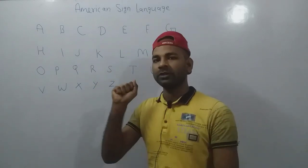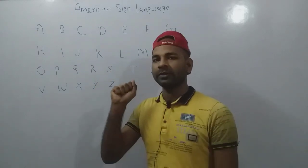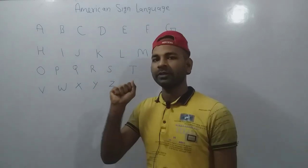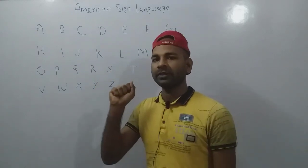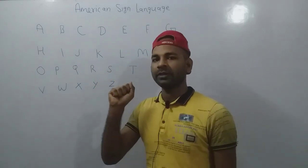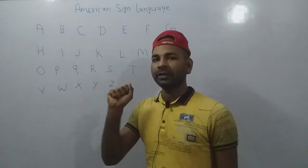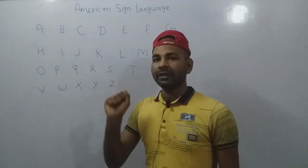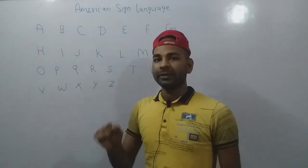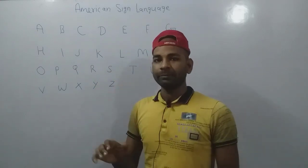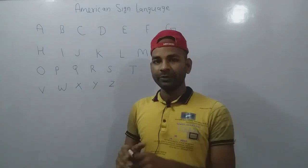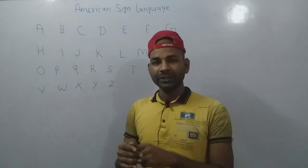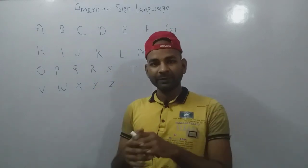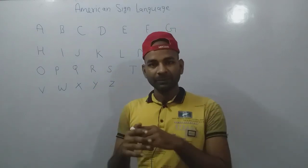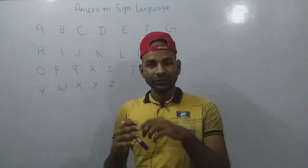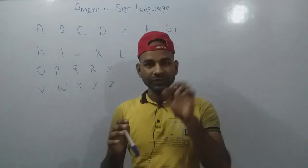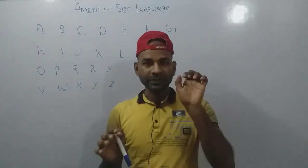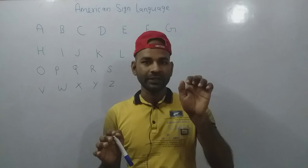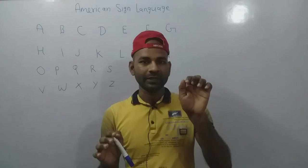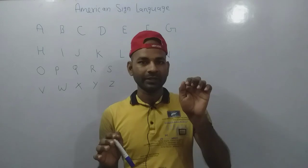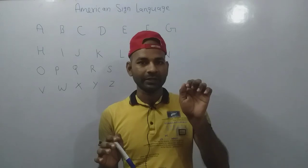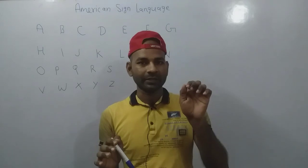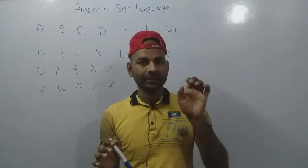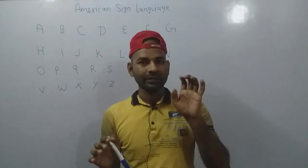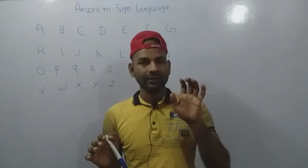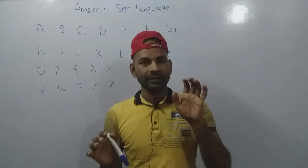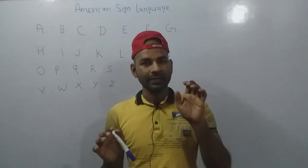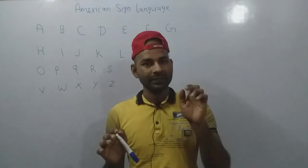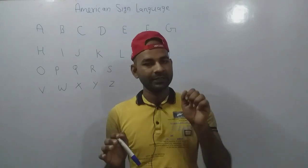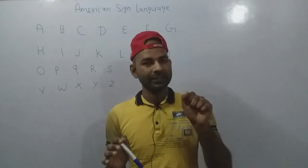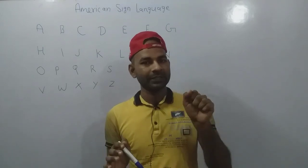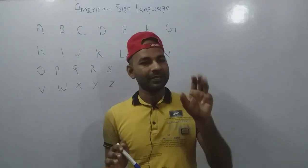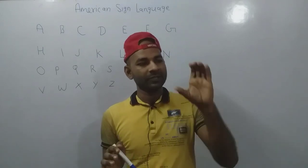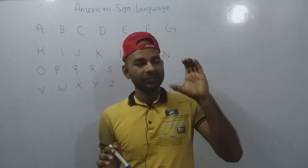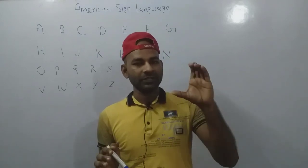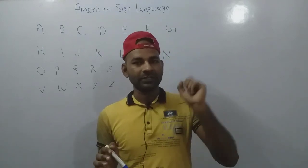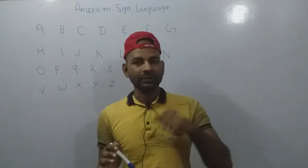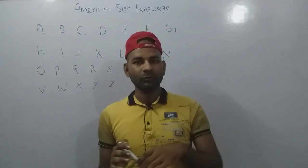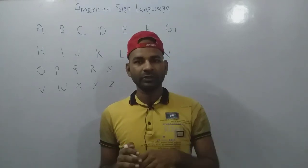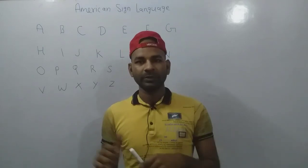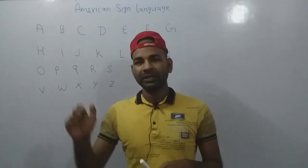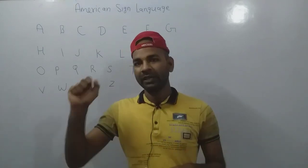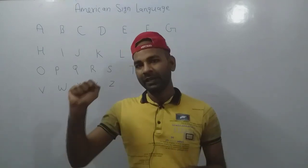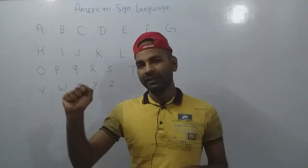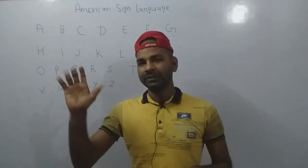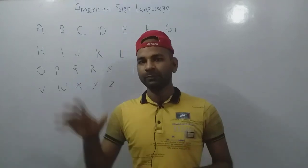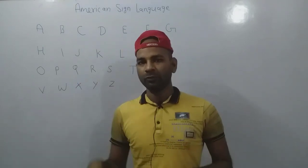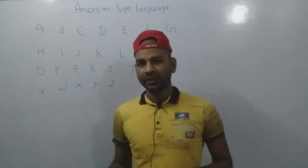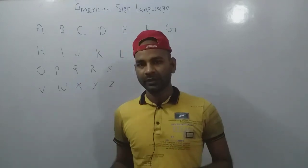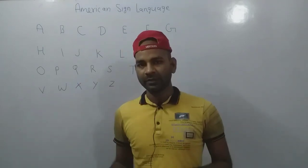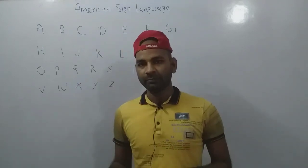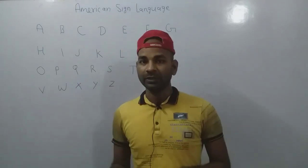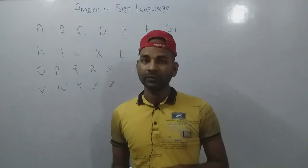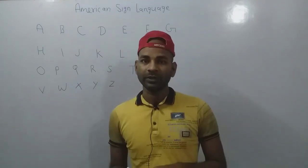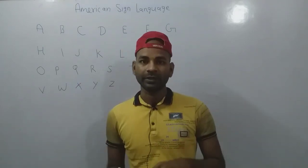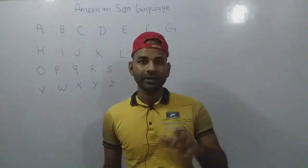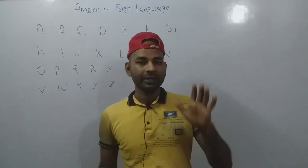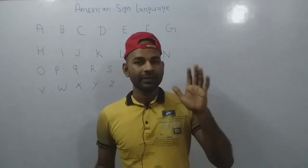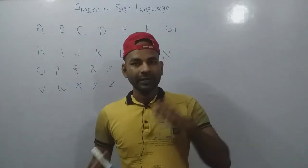फिर बीच में आप चेंज नहीं करेंगे। ऐसा नहीं है कि सी इससे बोल दिए फिर ए इससे बोल रहे हैं, बिल्कुल नहीं। अगर